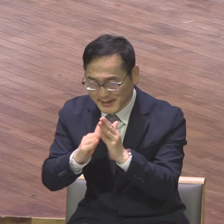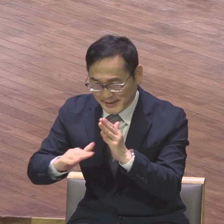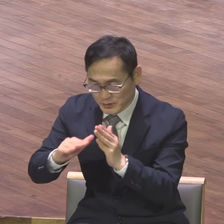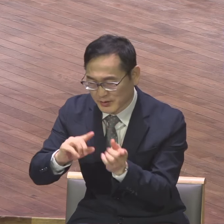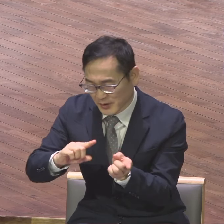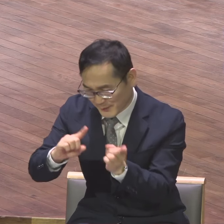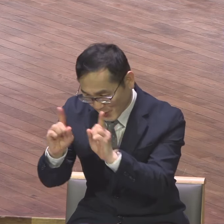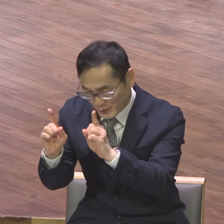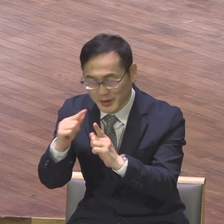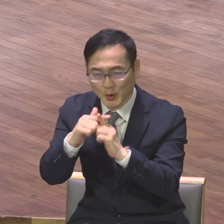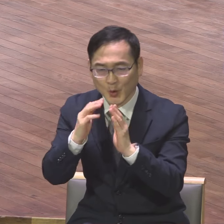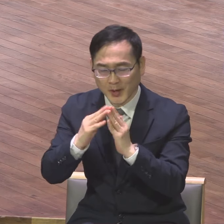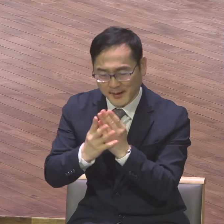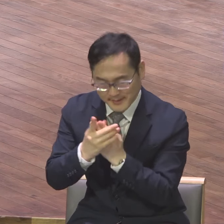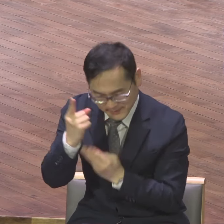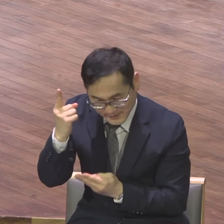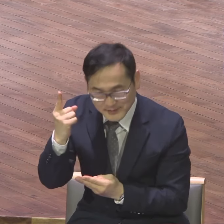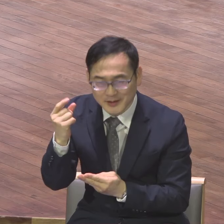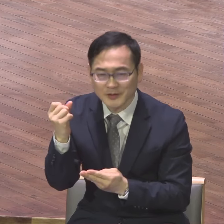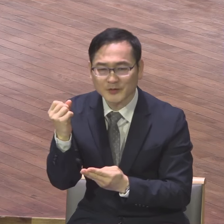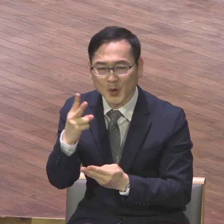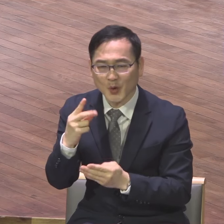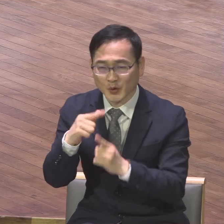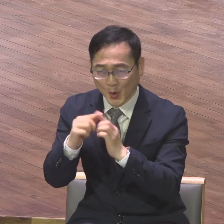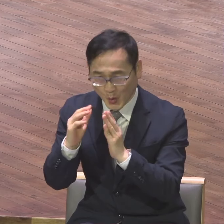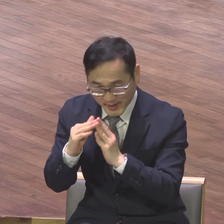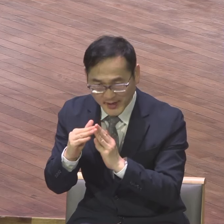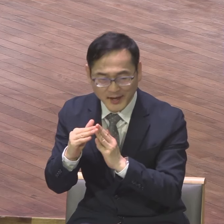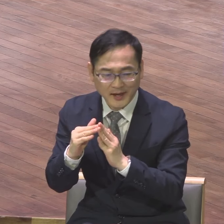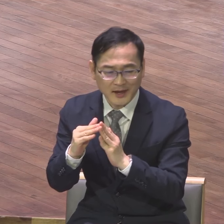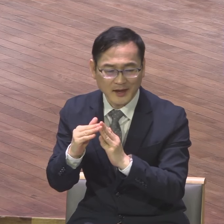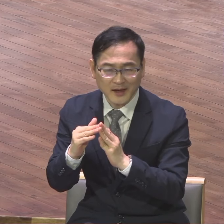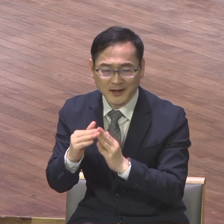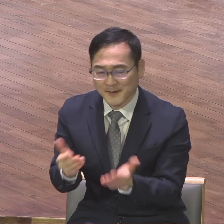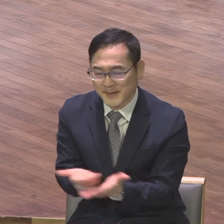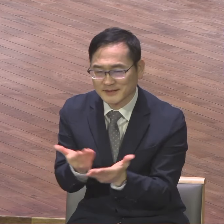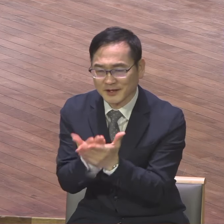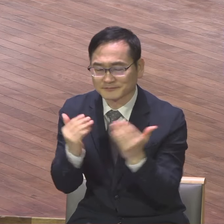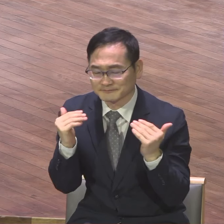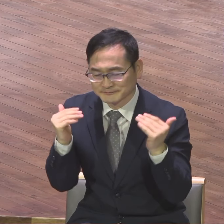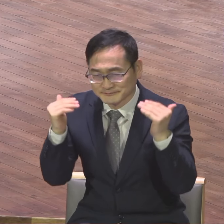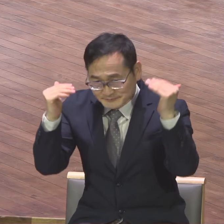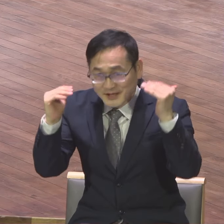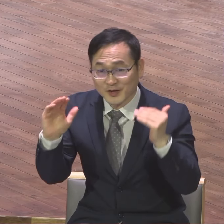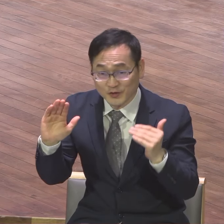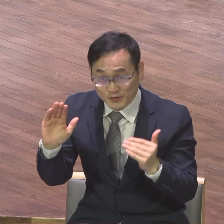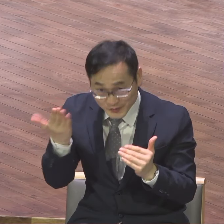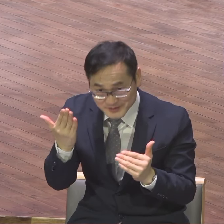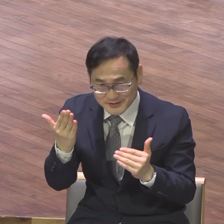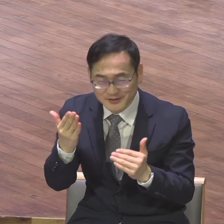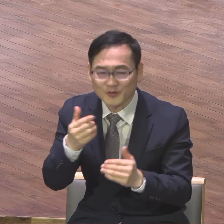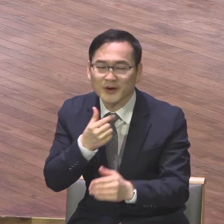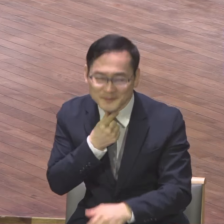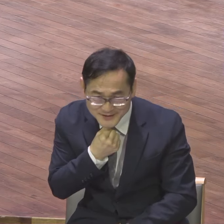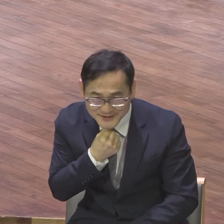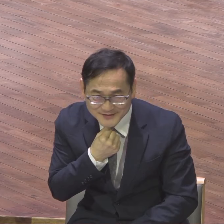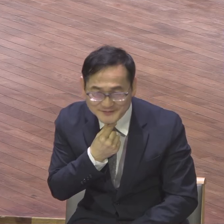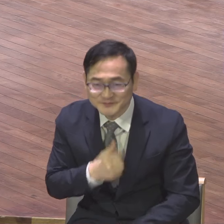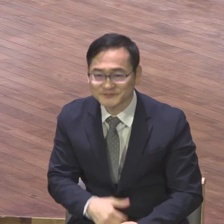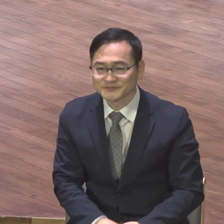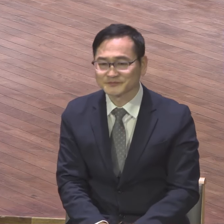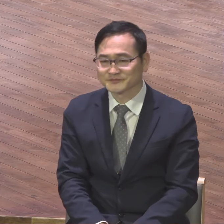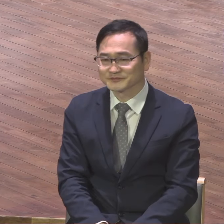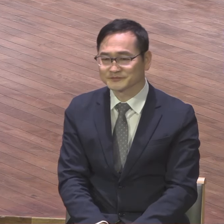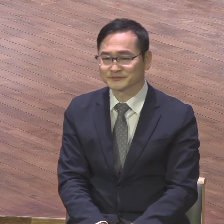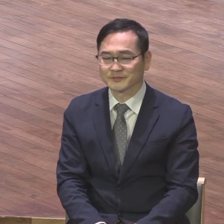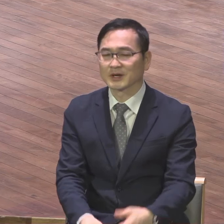회복되고 교회가 하나 되고 변화와 성장의 증거가 일어나는 이런 응답받기를 주님으로 축복합니다. 그럼